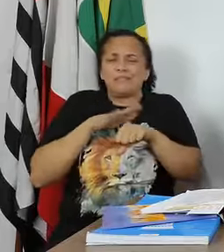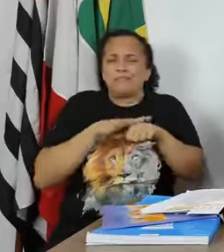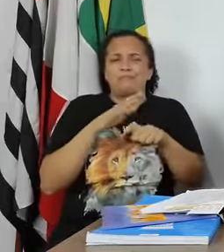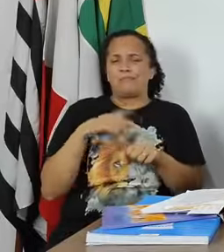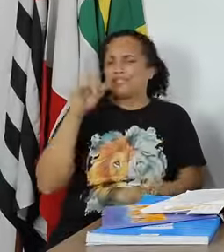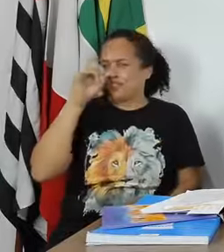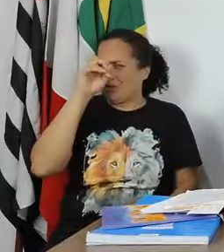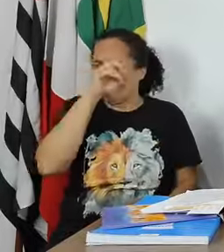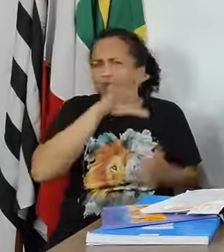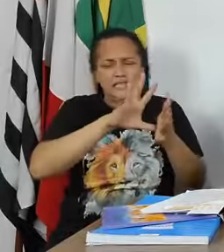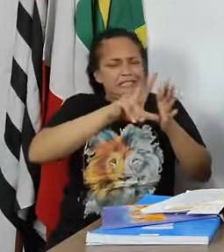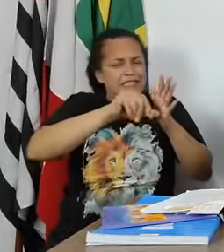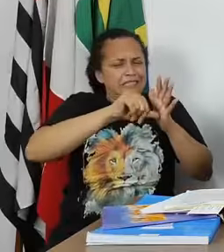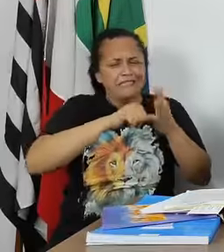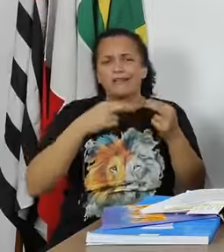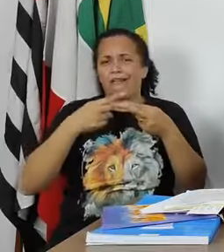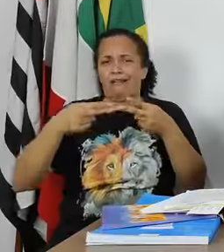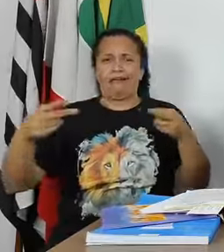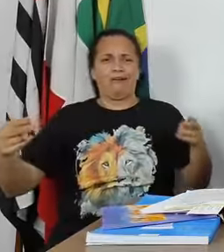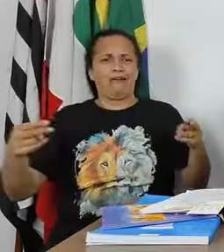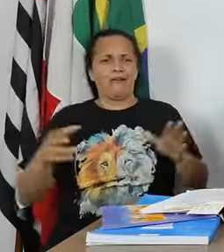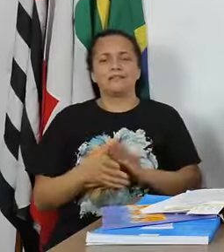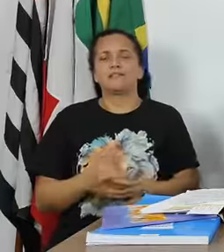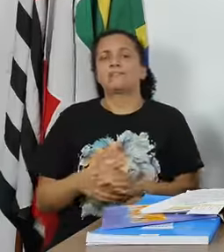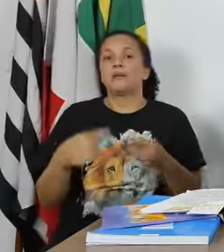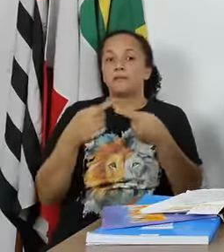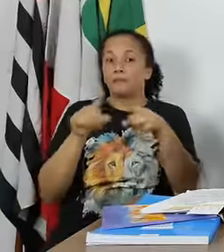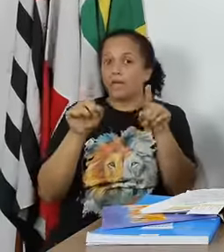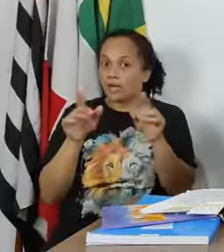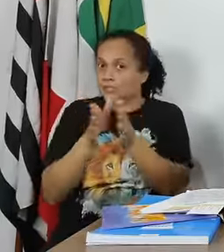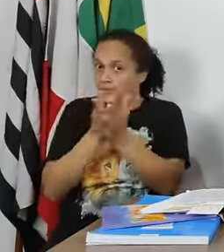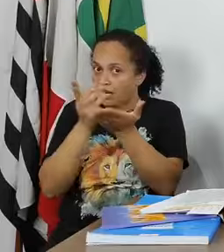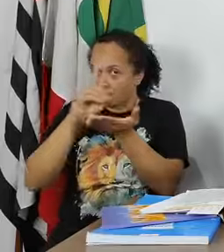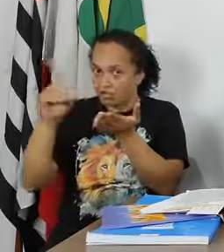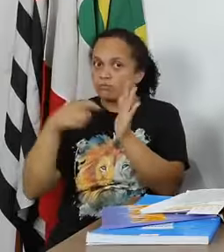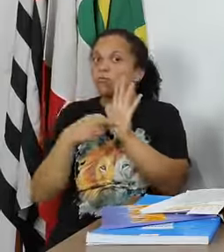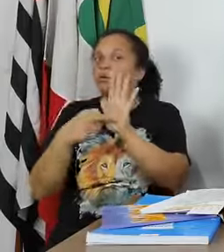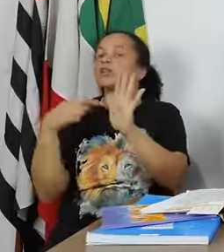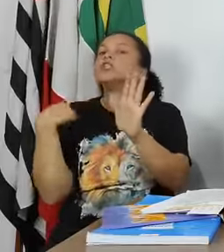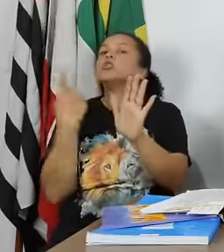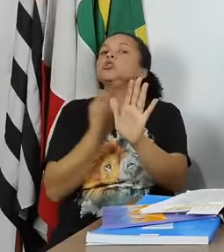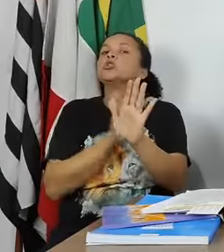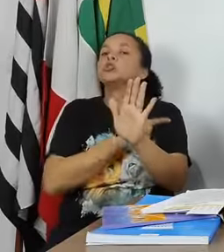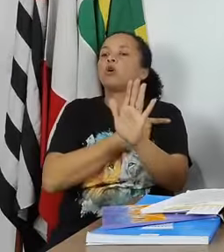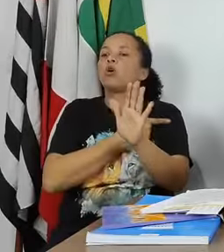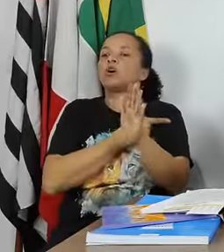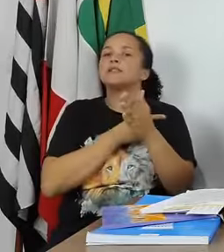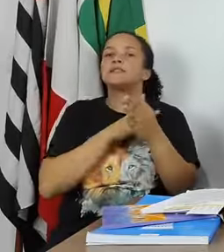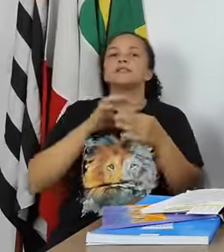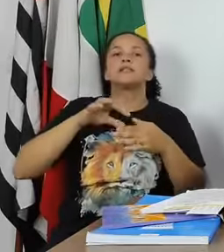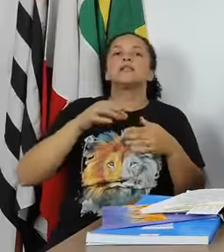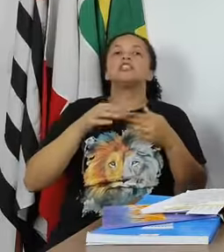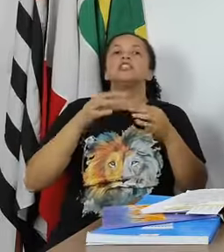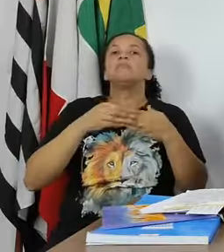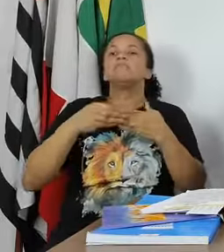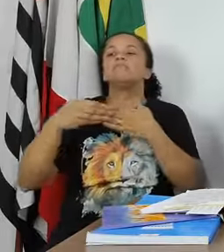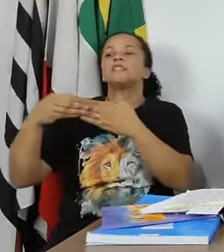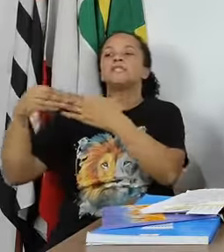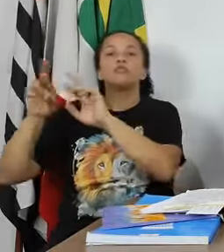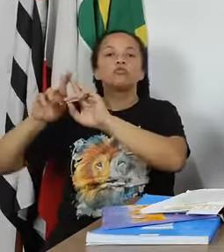corrupta, né? Mas a Bíblia diz que nós somos um luzeiro numa sociedade corrupta e perversa, e que nós temos que ser a luz do mundo